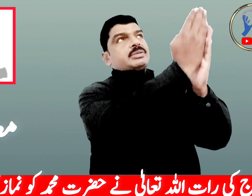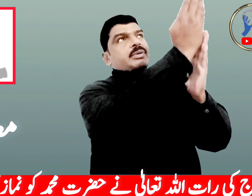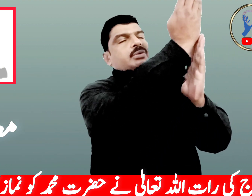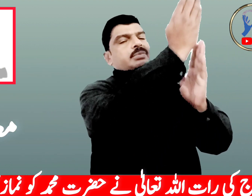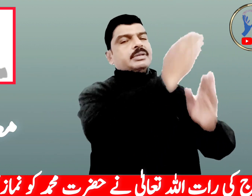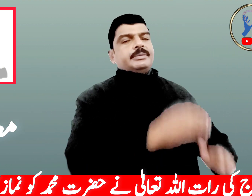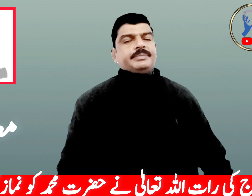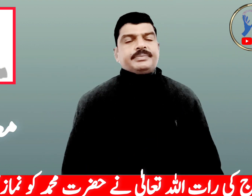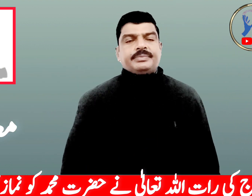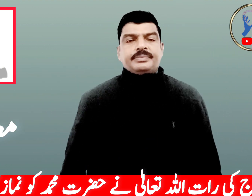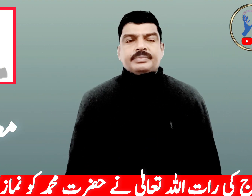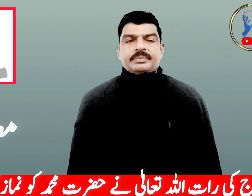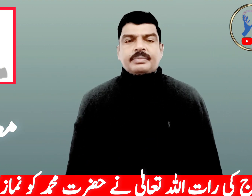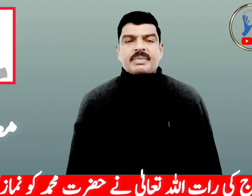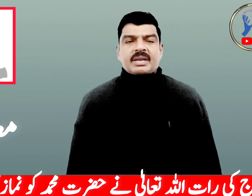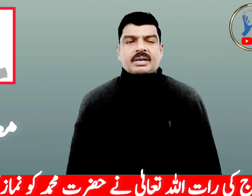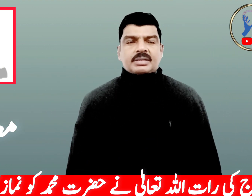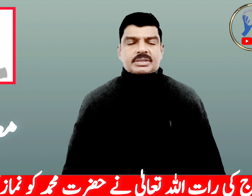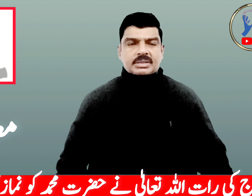آسمان پر۔ معراج